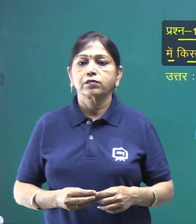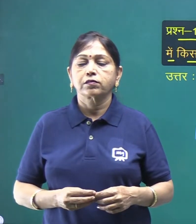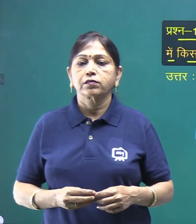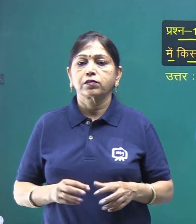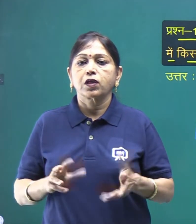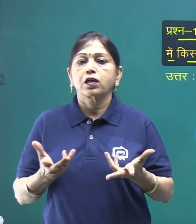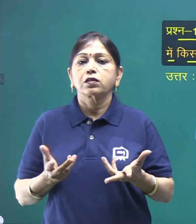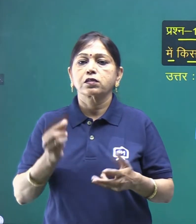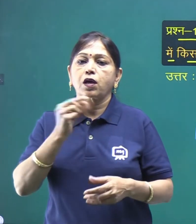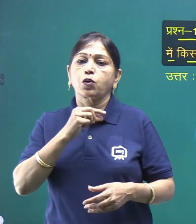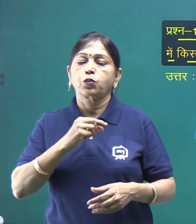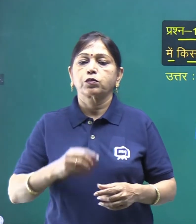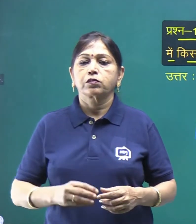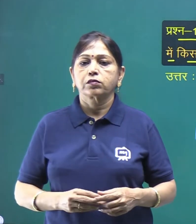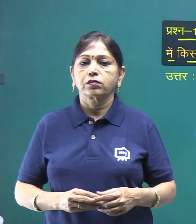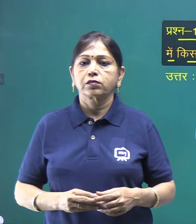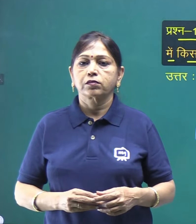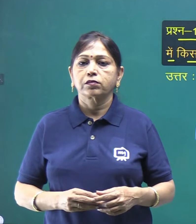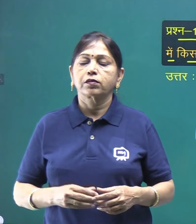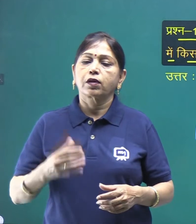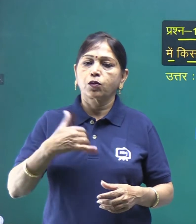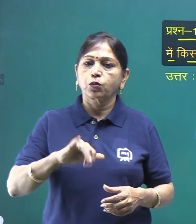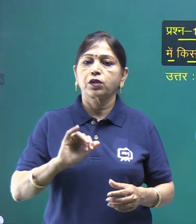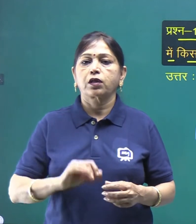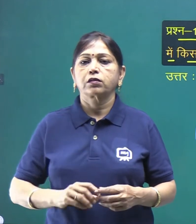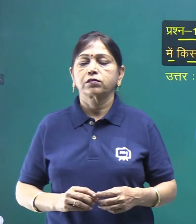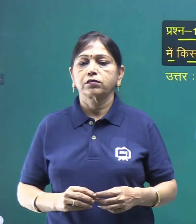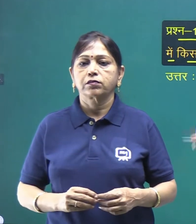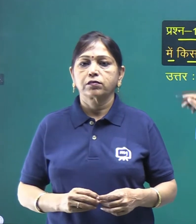किसका प्रयोग किया जाता है?